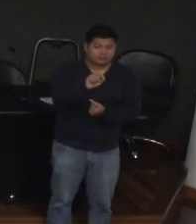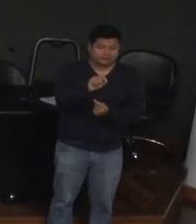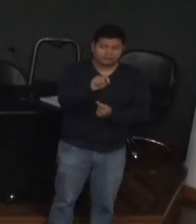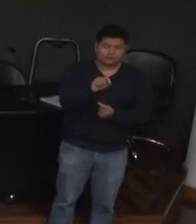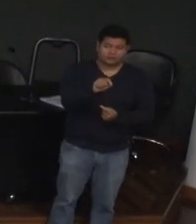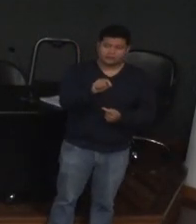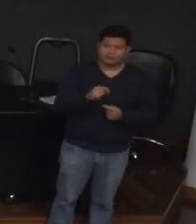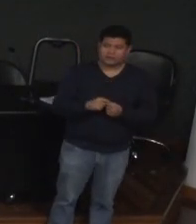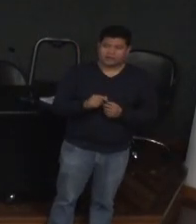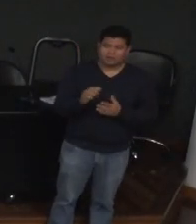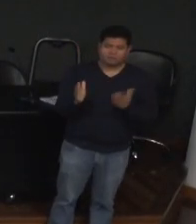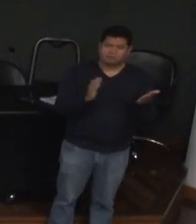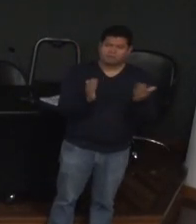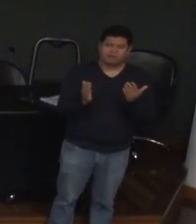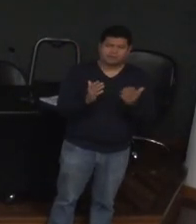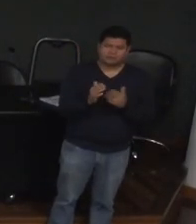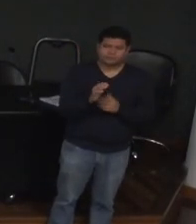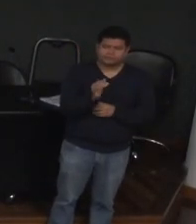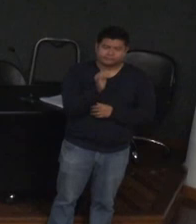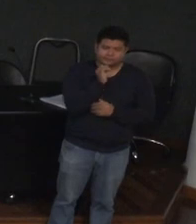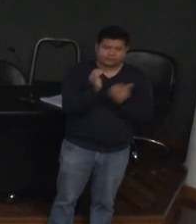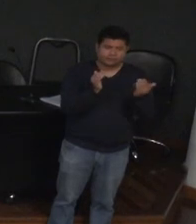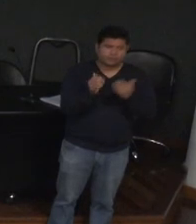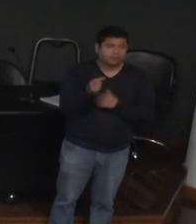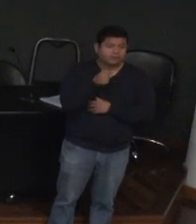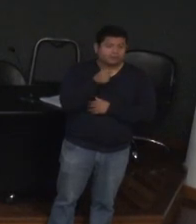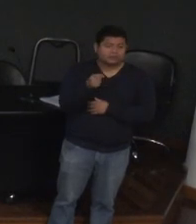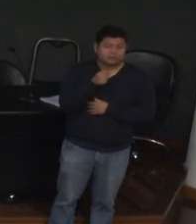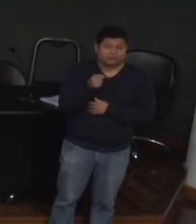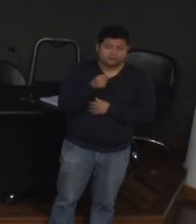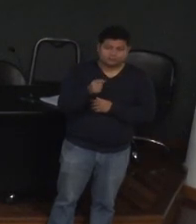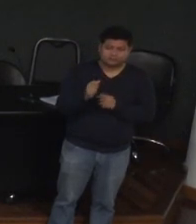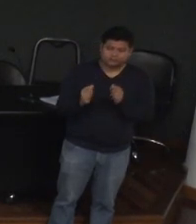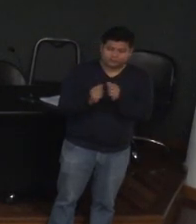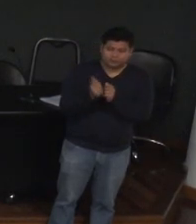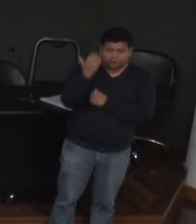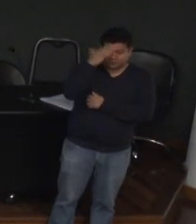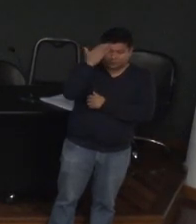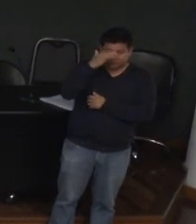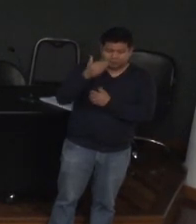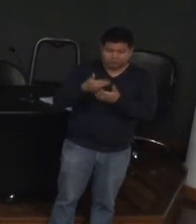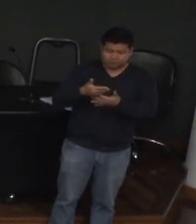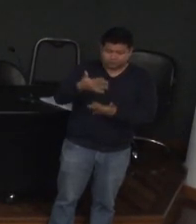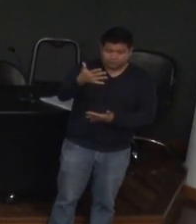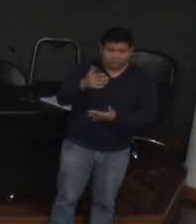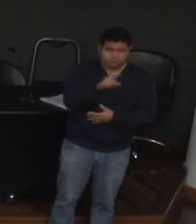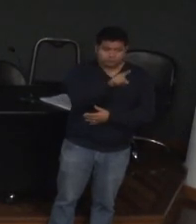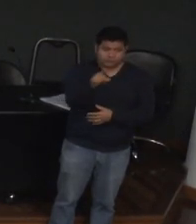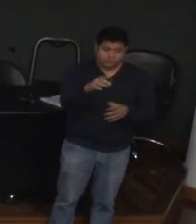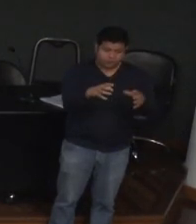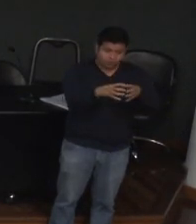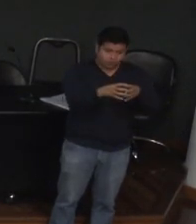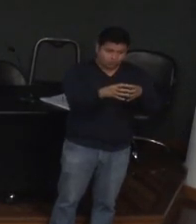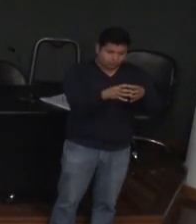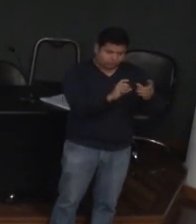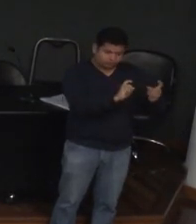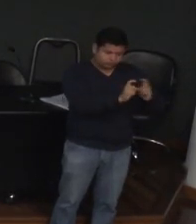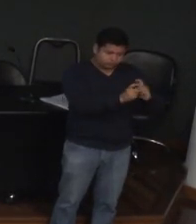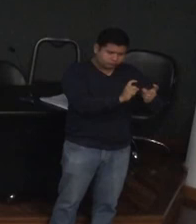uma entrevista para a elaboração do mapeamento de dados. Então vocês em grupo vão discutir,